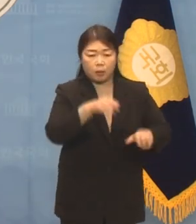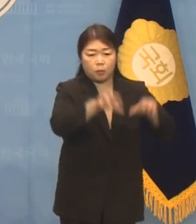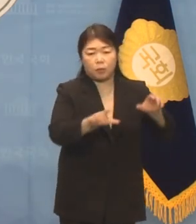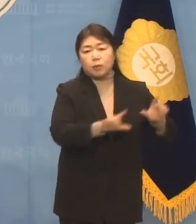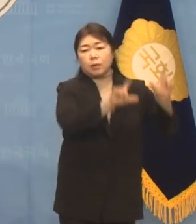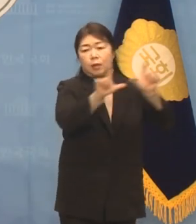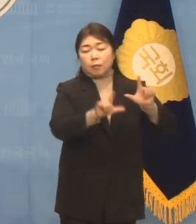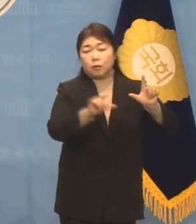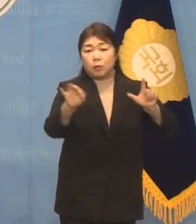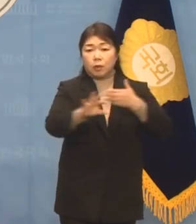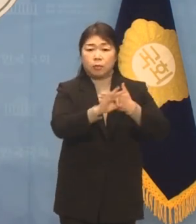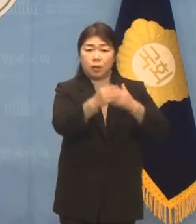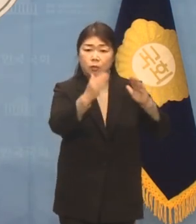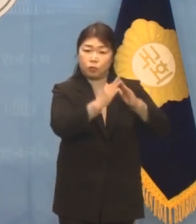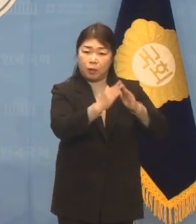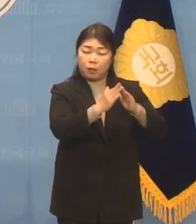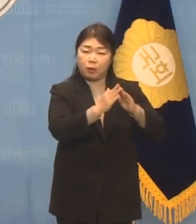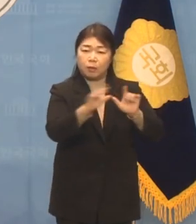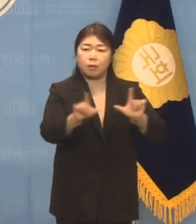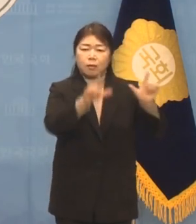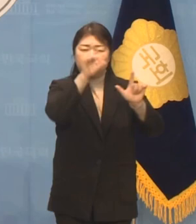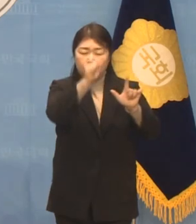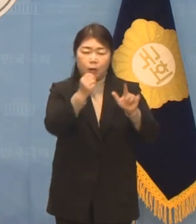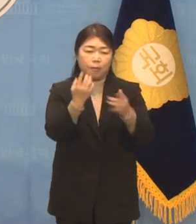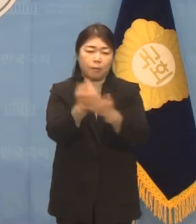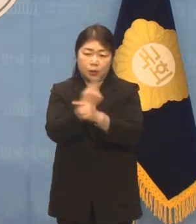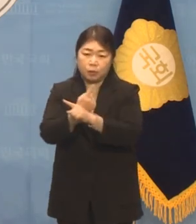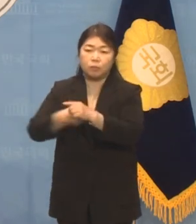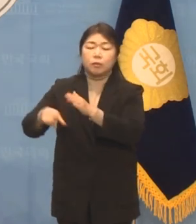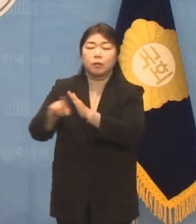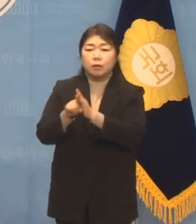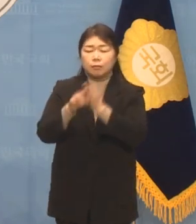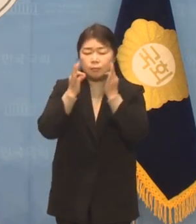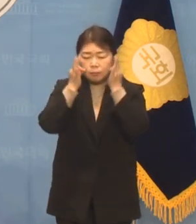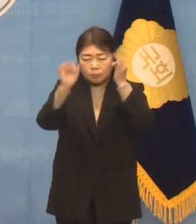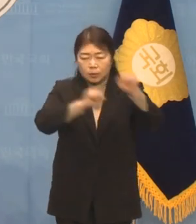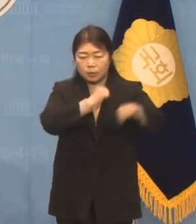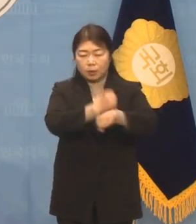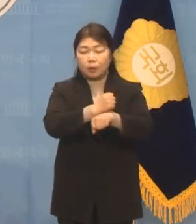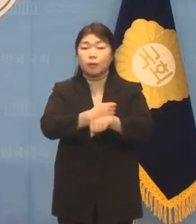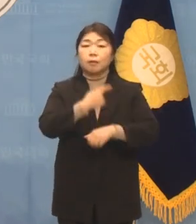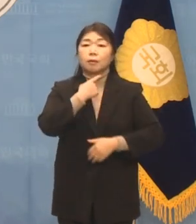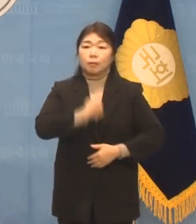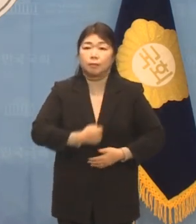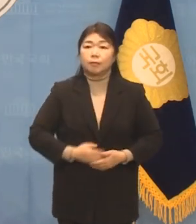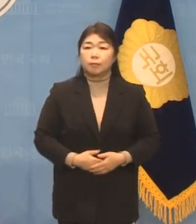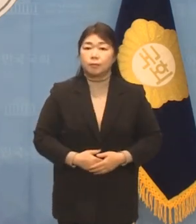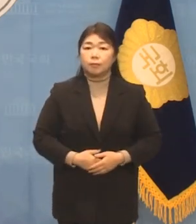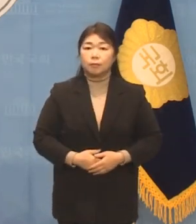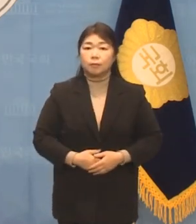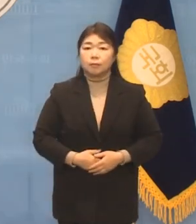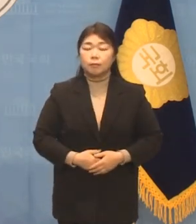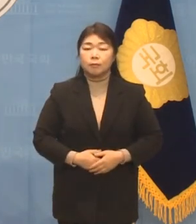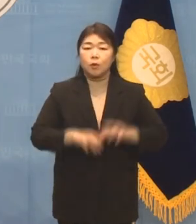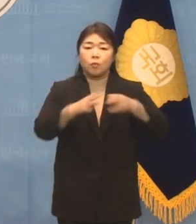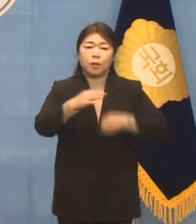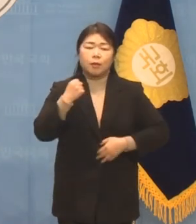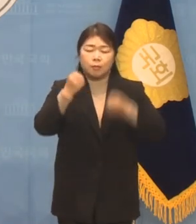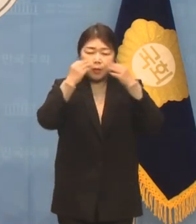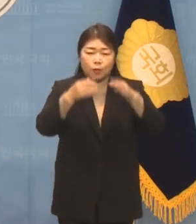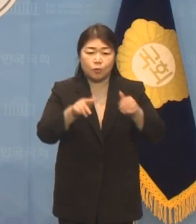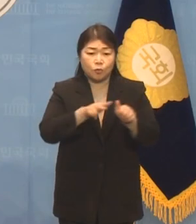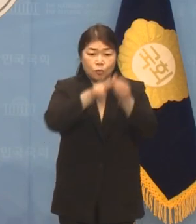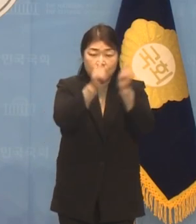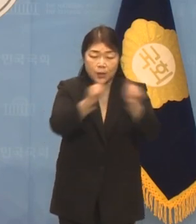질 개선을 위시해 저 김성태가 힘써온 지역사업은 우리 당의 새로운 후보가 잘